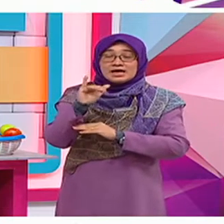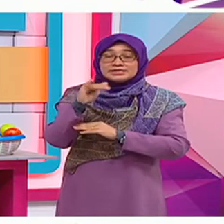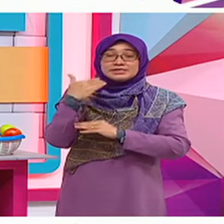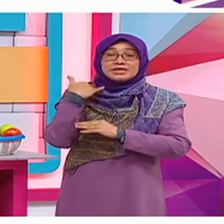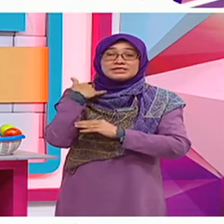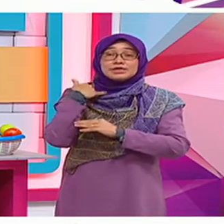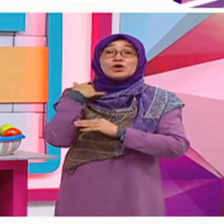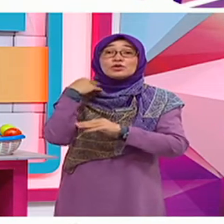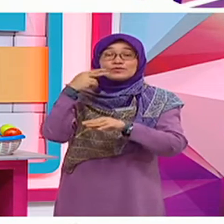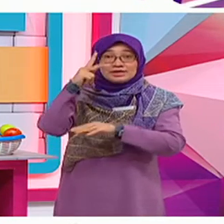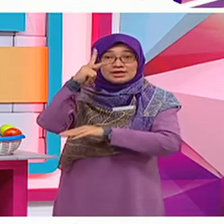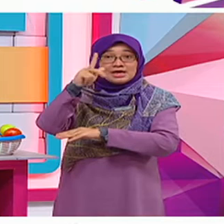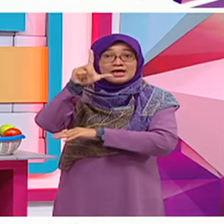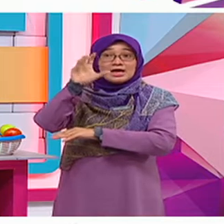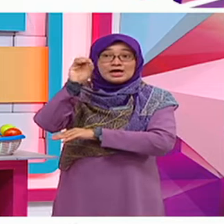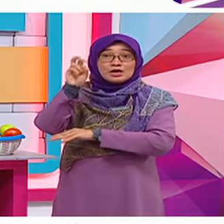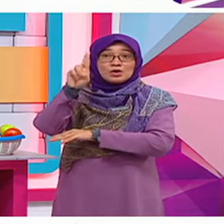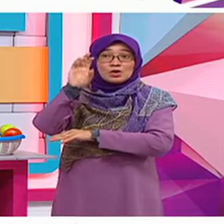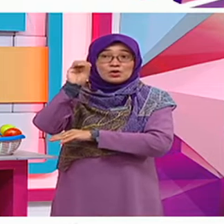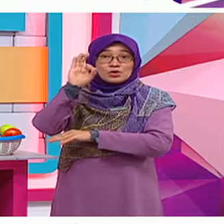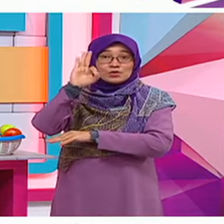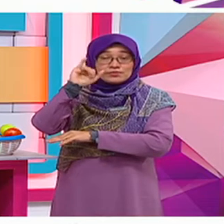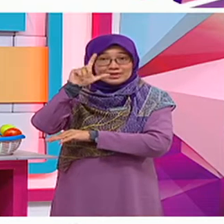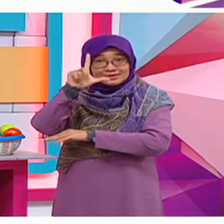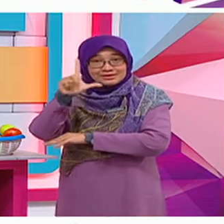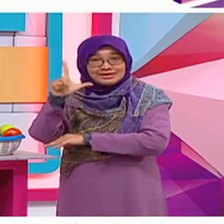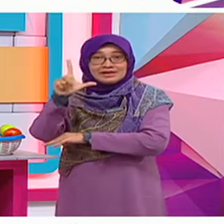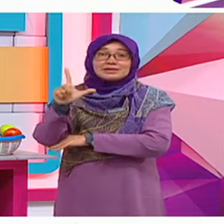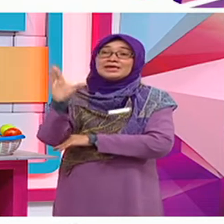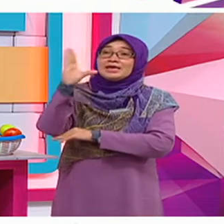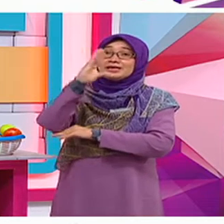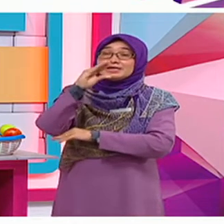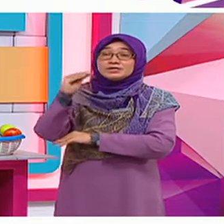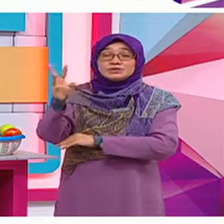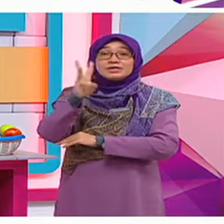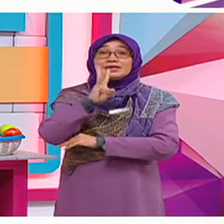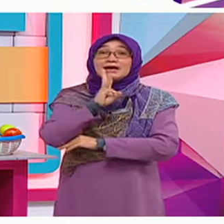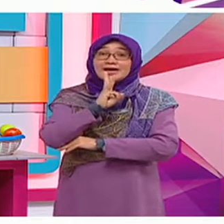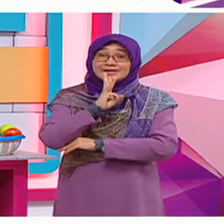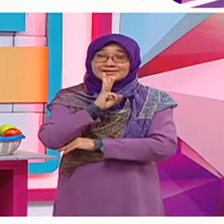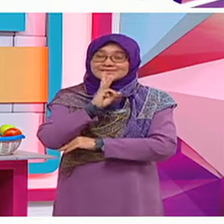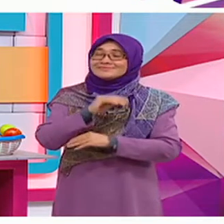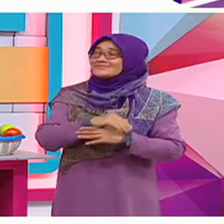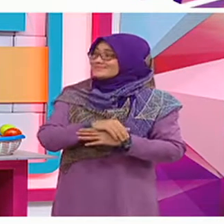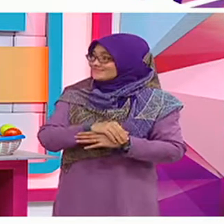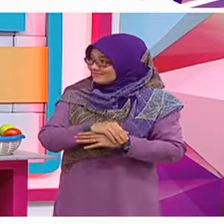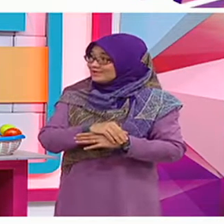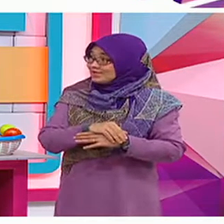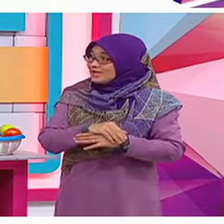ada-ada klorofil klorofil klorofil Oke dan juga air hai oke